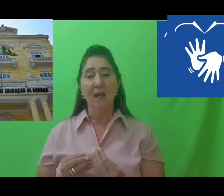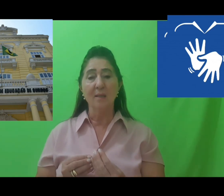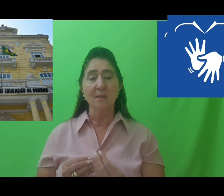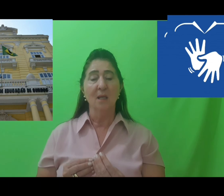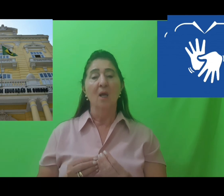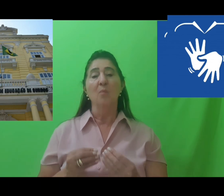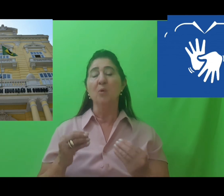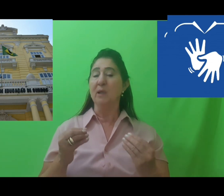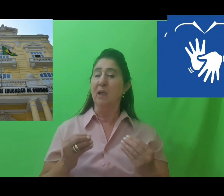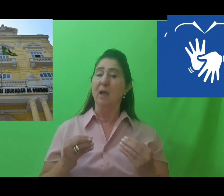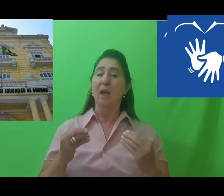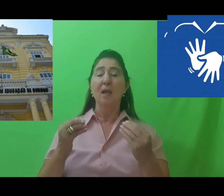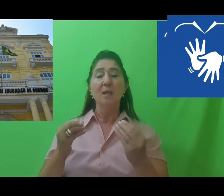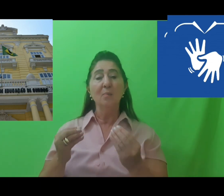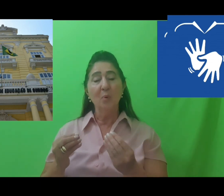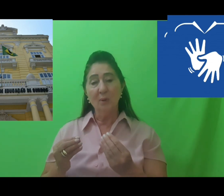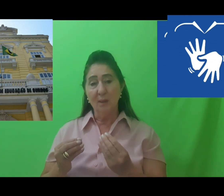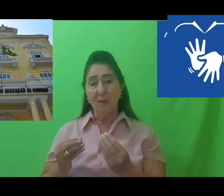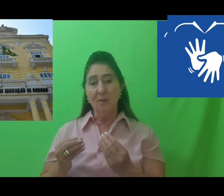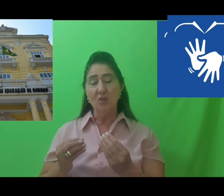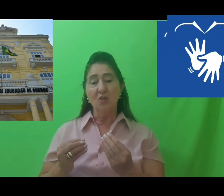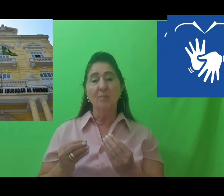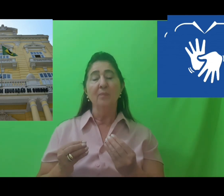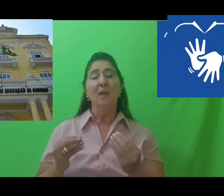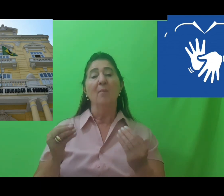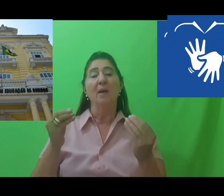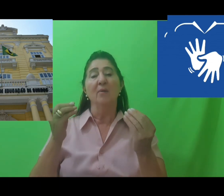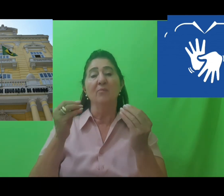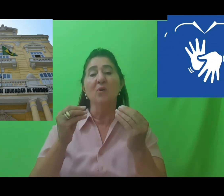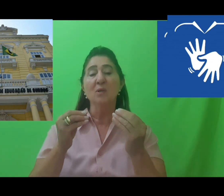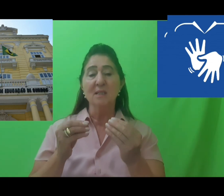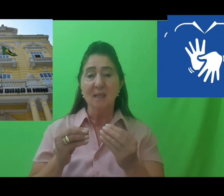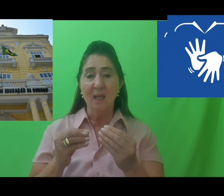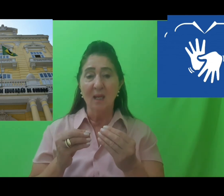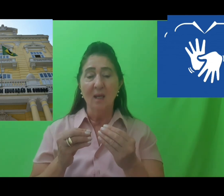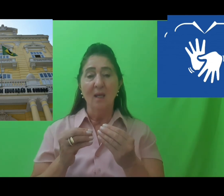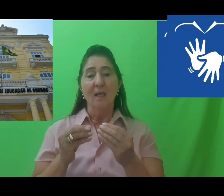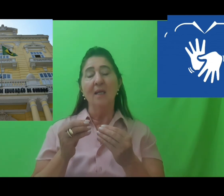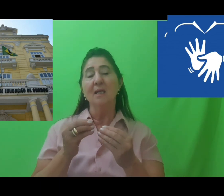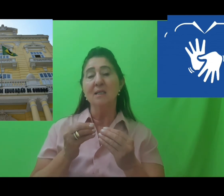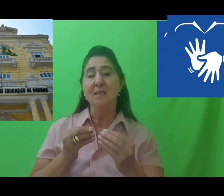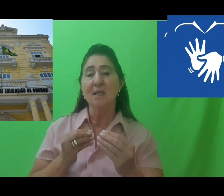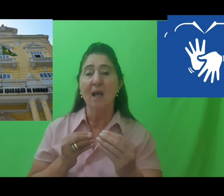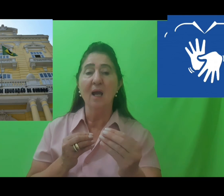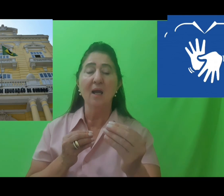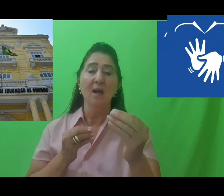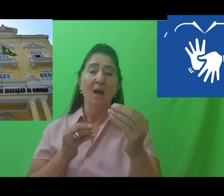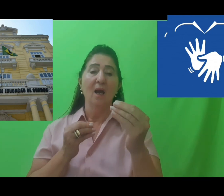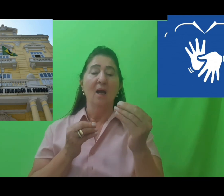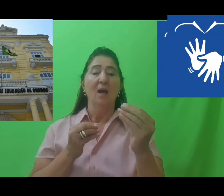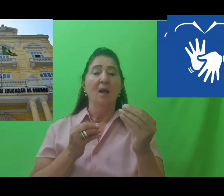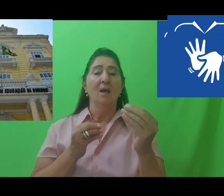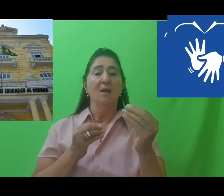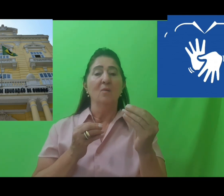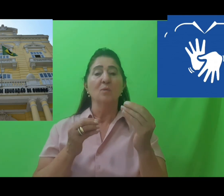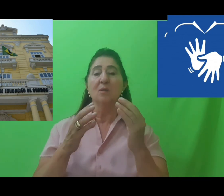sinais, porque é importante para você iniciar os seus